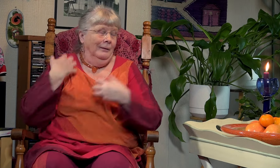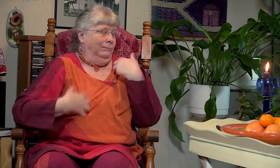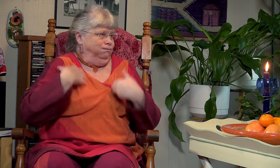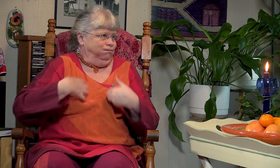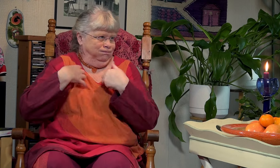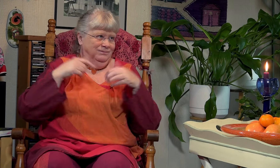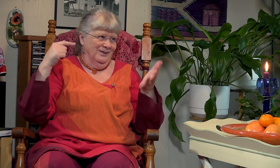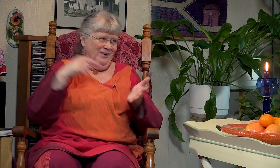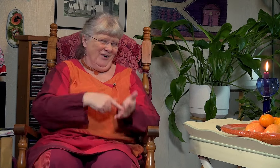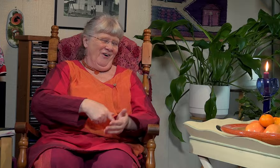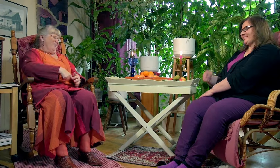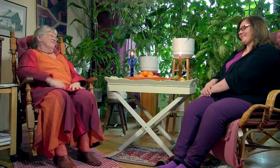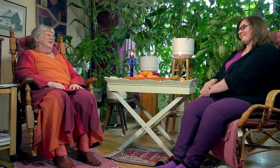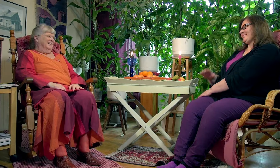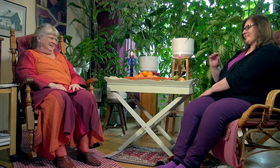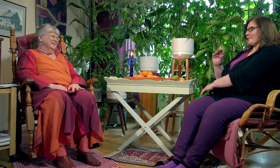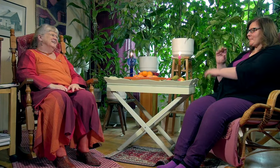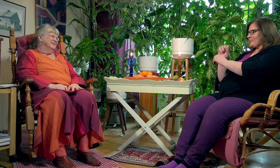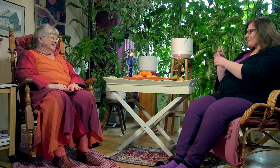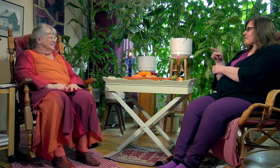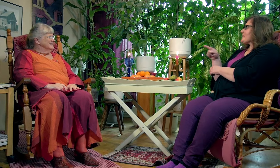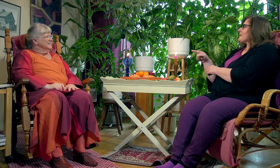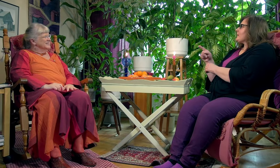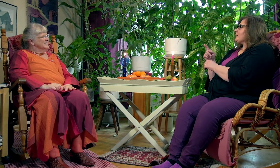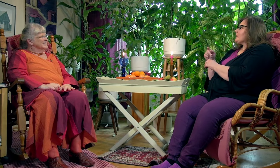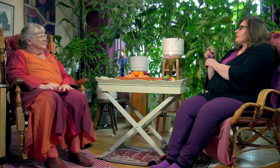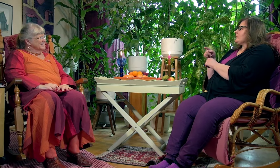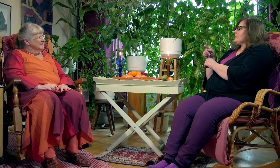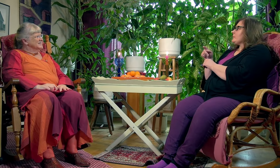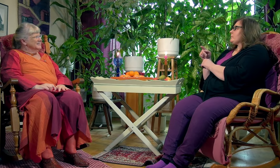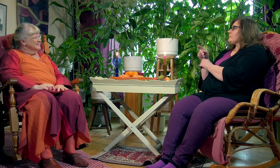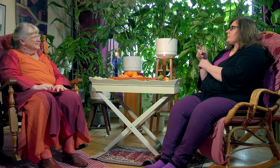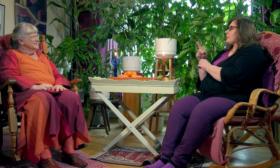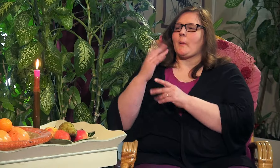tapaamaan. Turvamiehet olivat kauhuissaan, kun hän sinkoili paikasta toiseen siellä juhlassa.